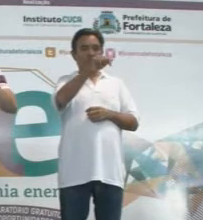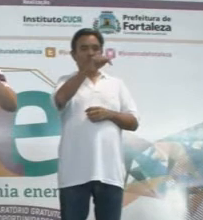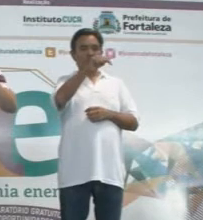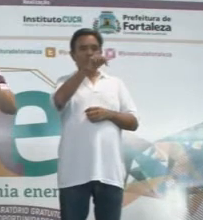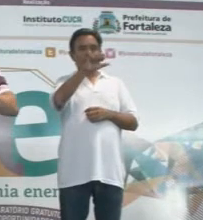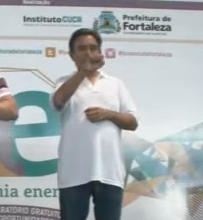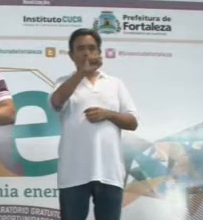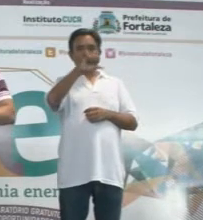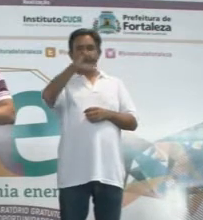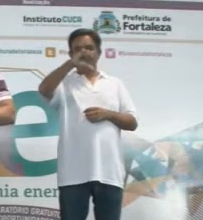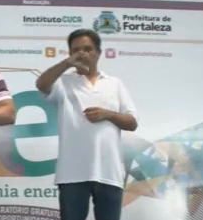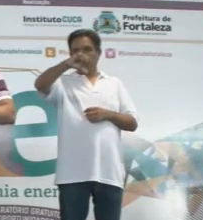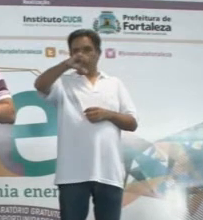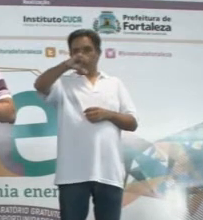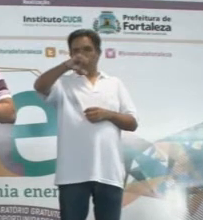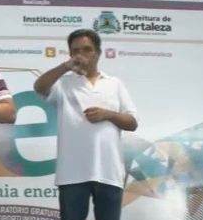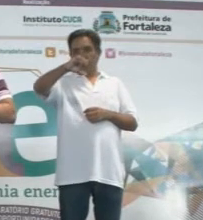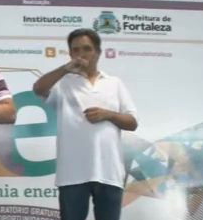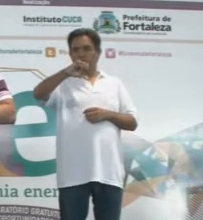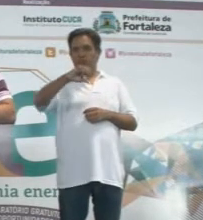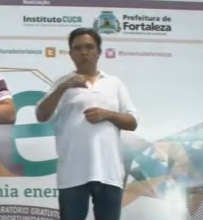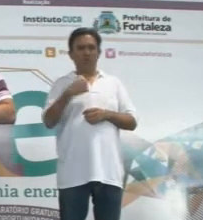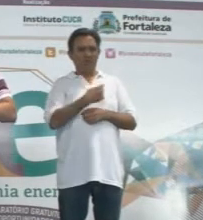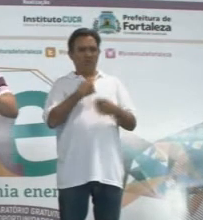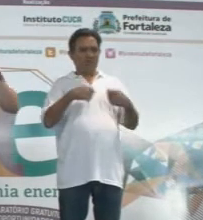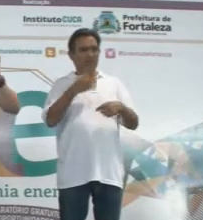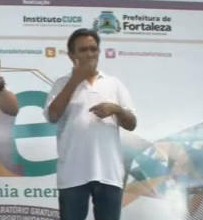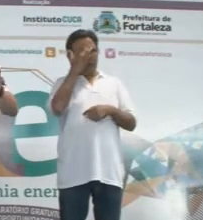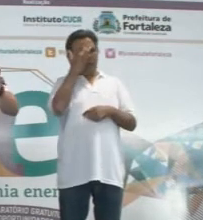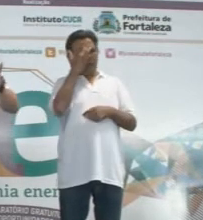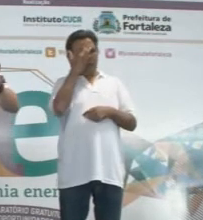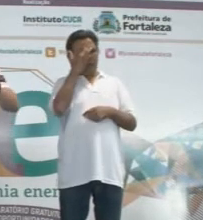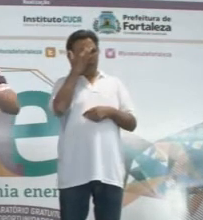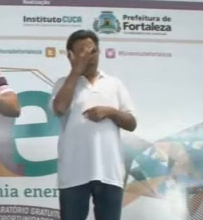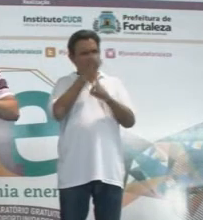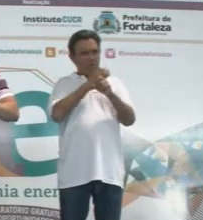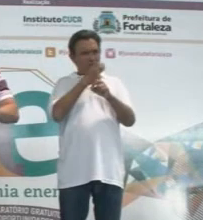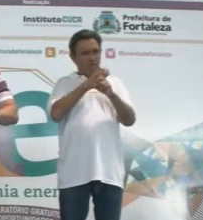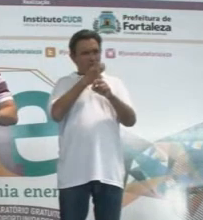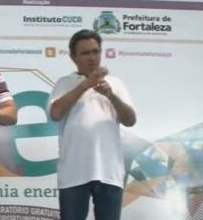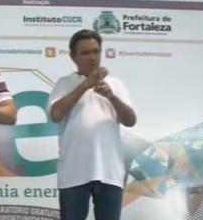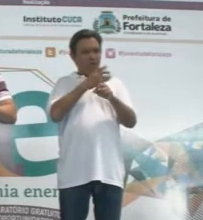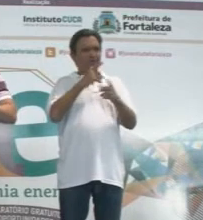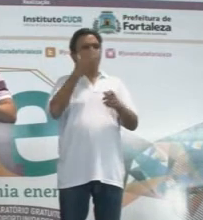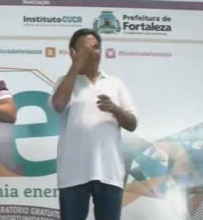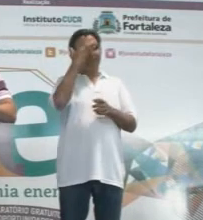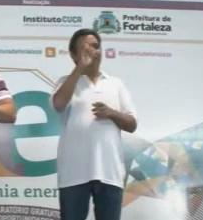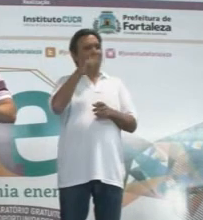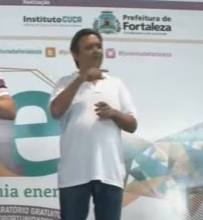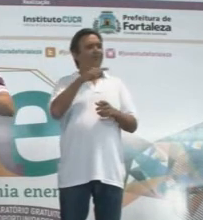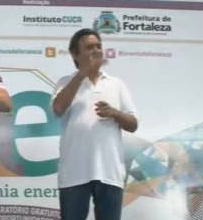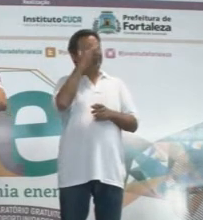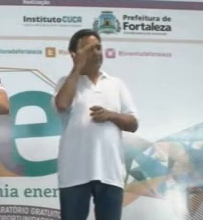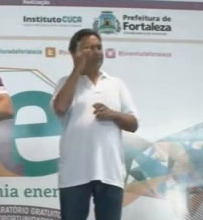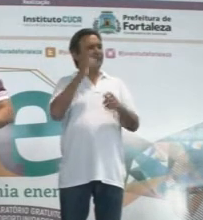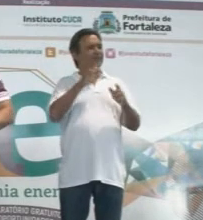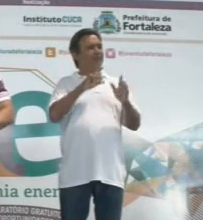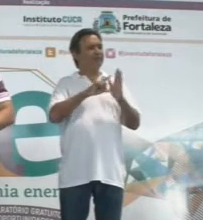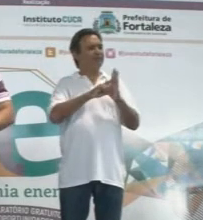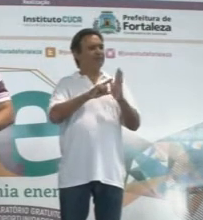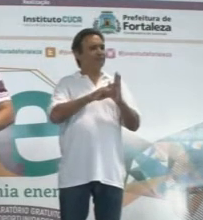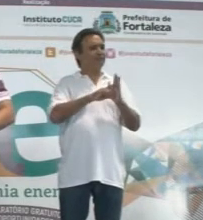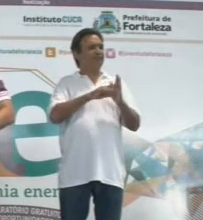1789. Professor, a gente precisa decorar a data? Não, mas quem decora é o pessoal de loja de imóveis, tá certo? O pessoal que trabalha